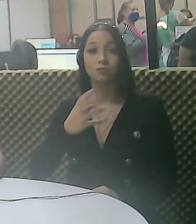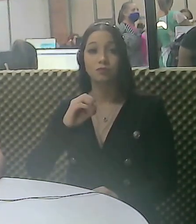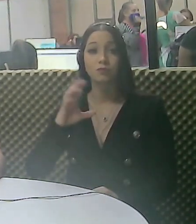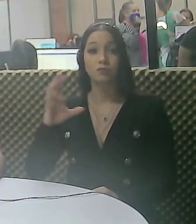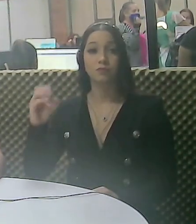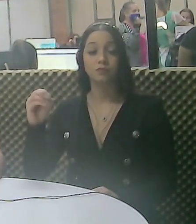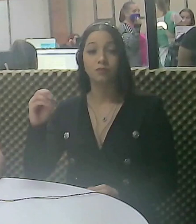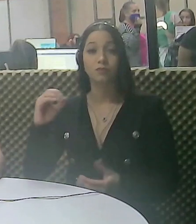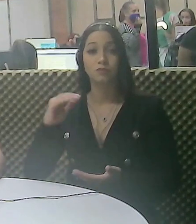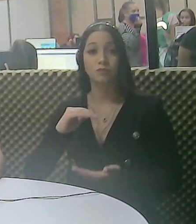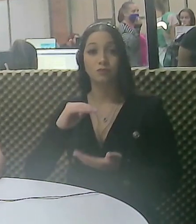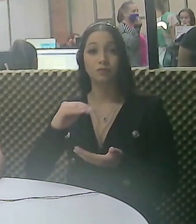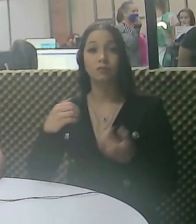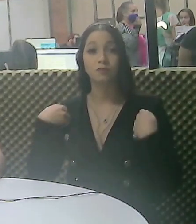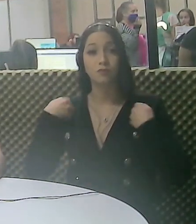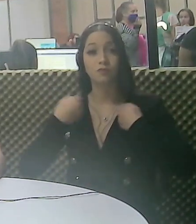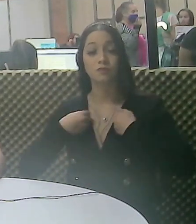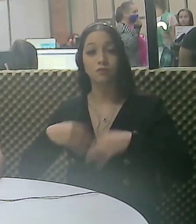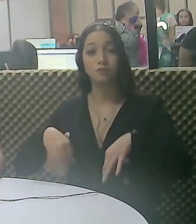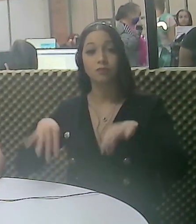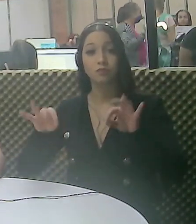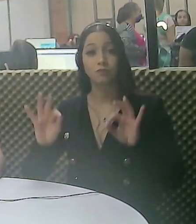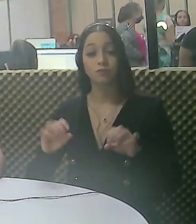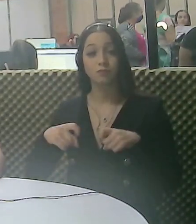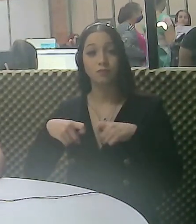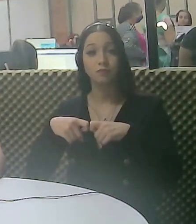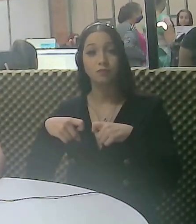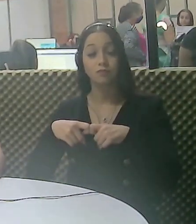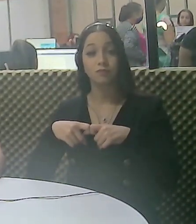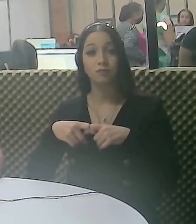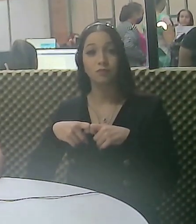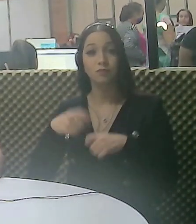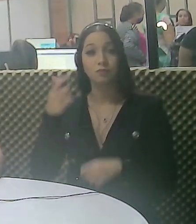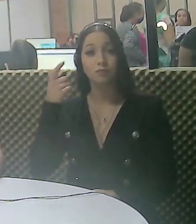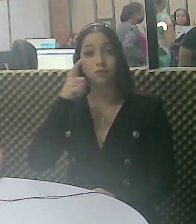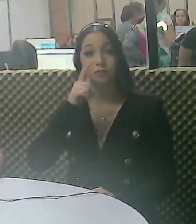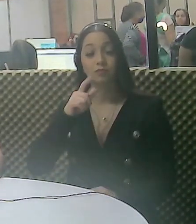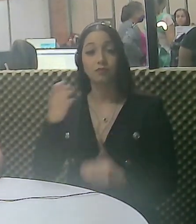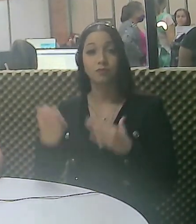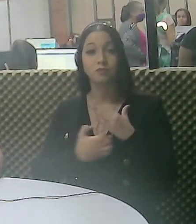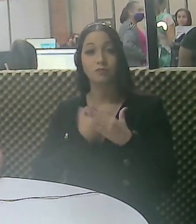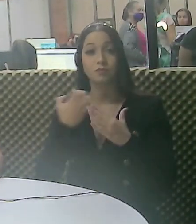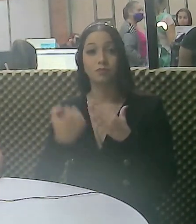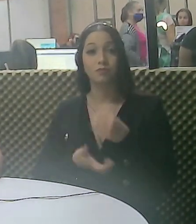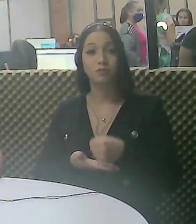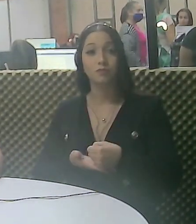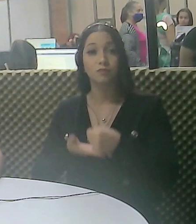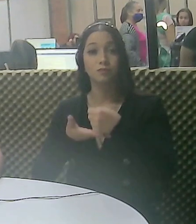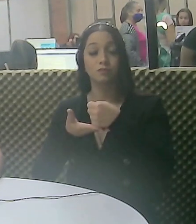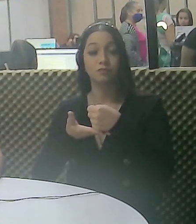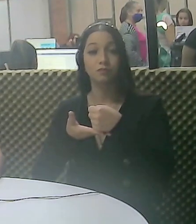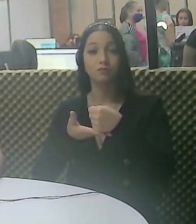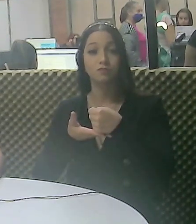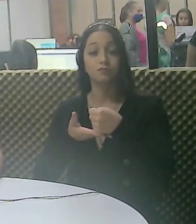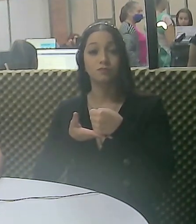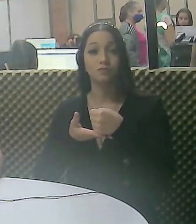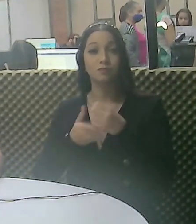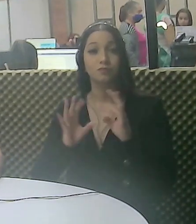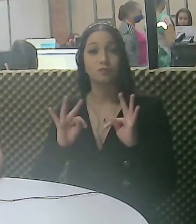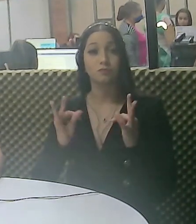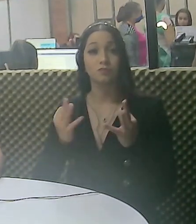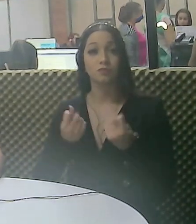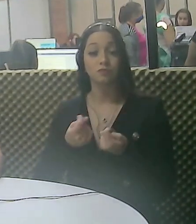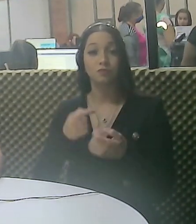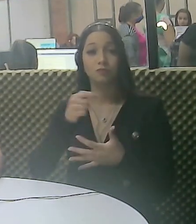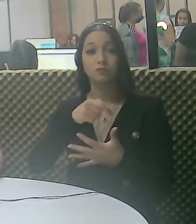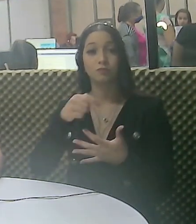peças, entre agasalhos, cobertores e meias, arrecadados junto às empresas apoiadoras. Esses e todos os